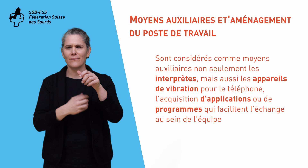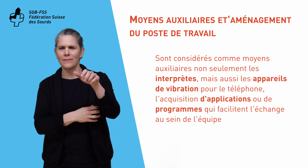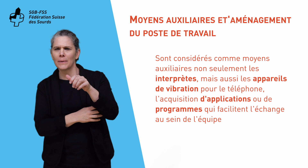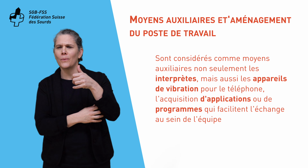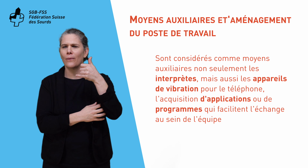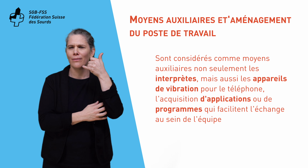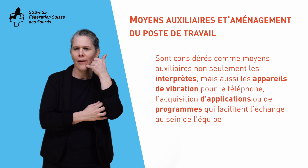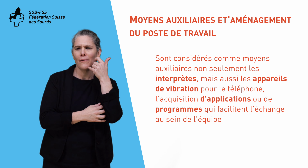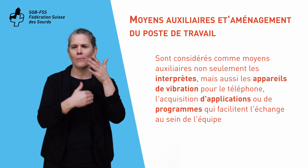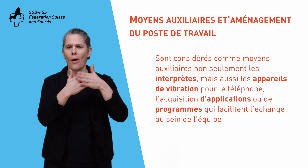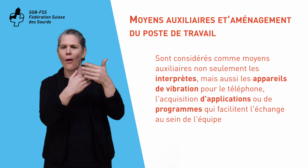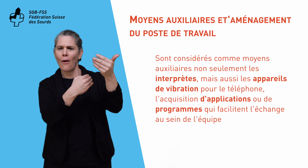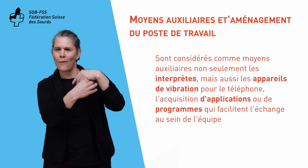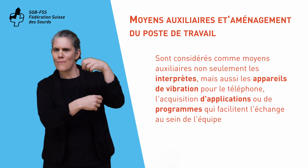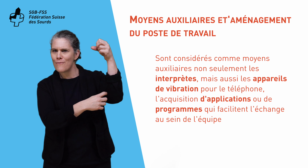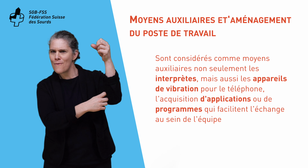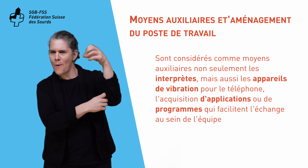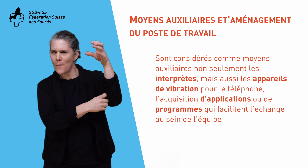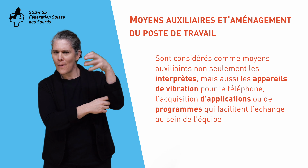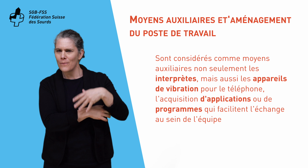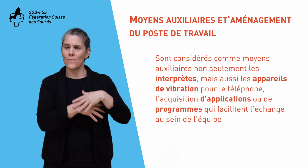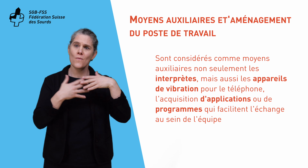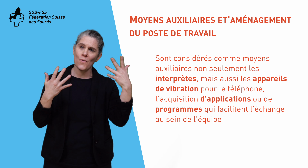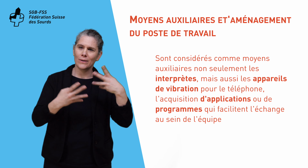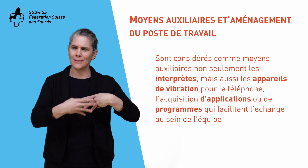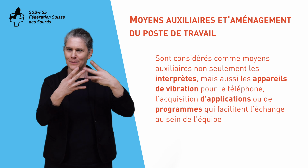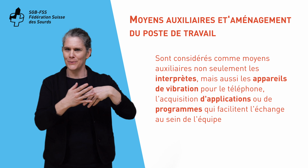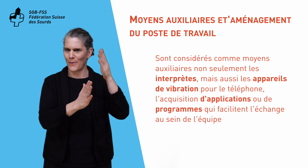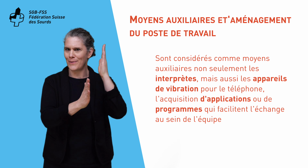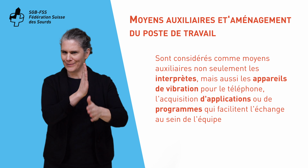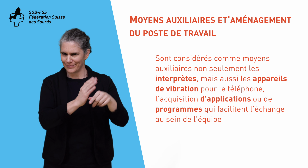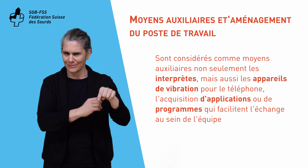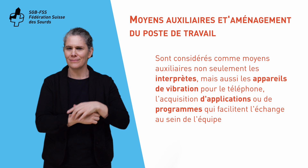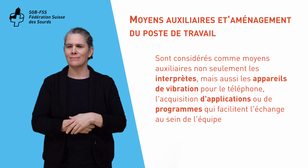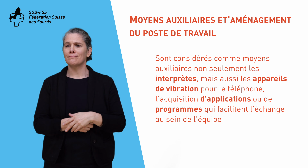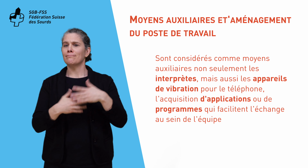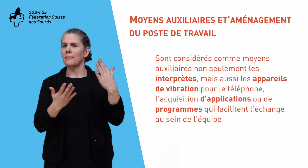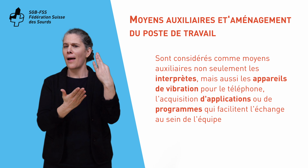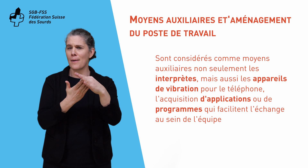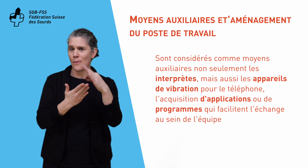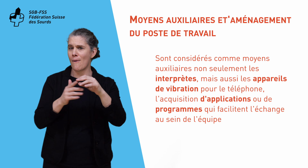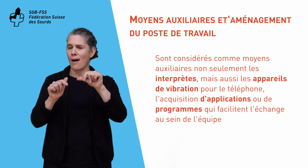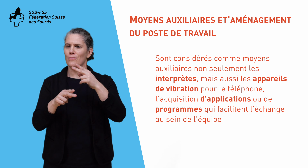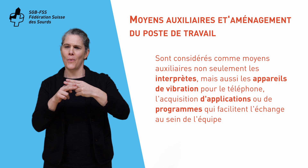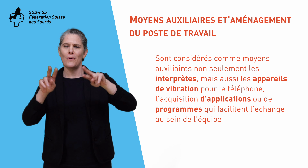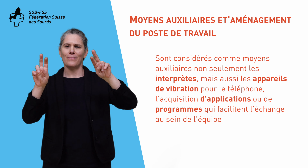alors organiser des appareils vibrants pour le téléphone, une lumière clignotante pour la porte d'entrée ou